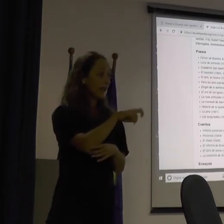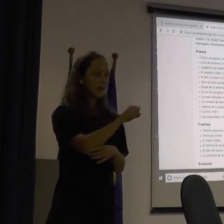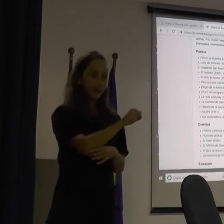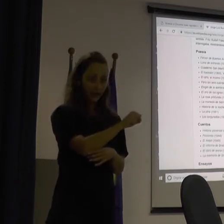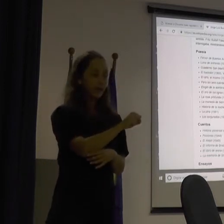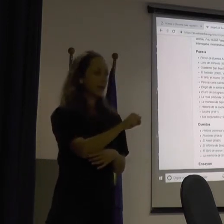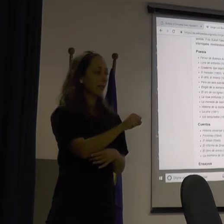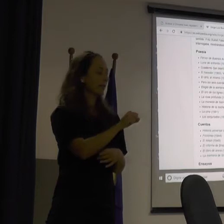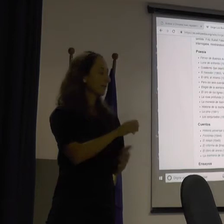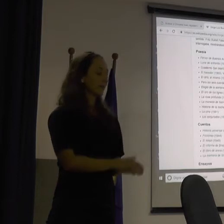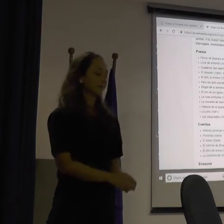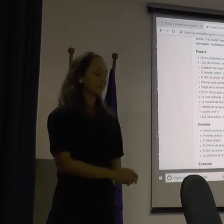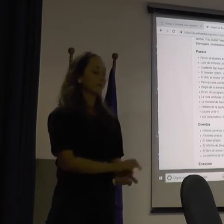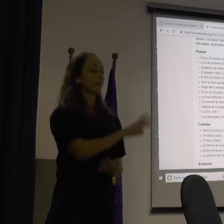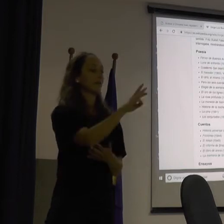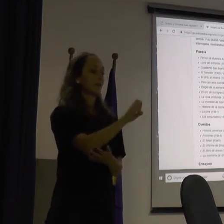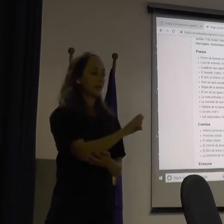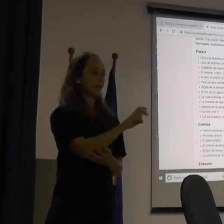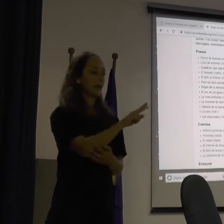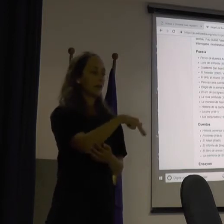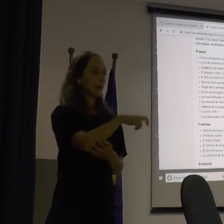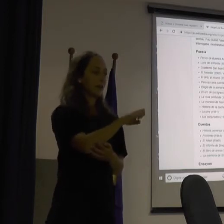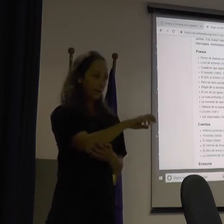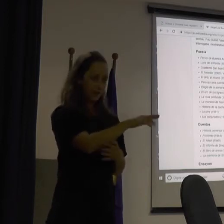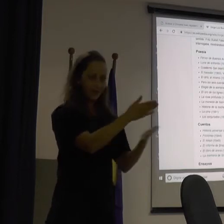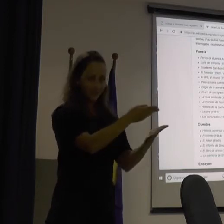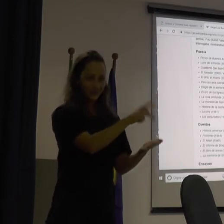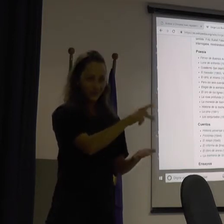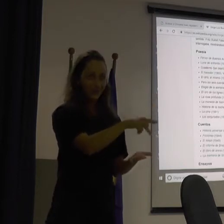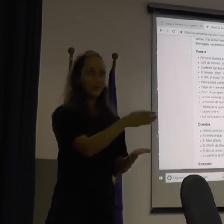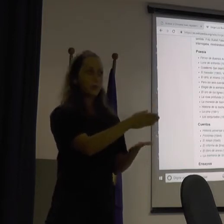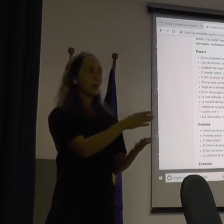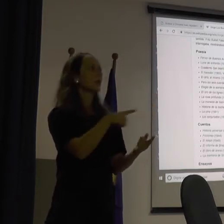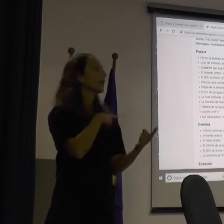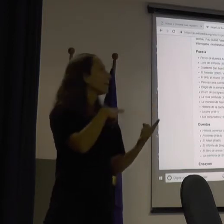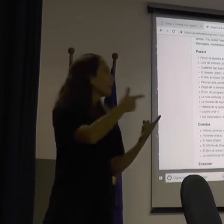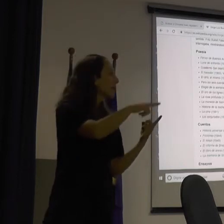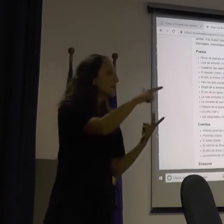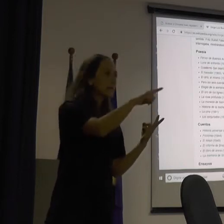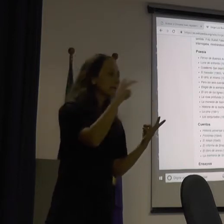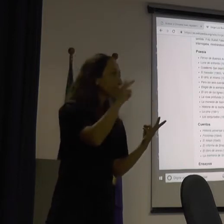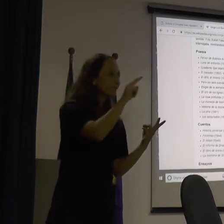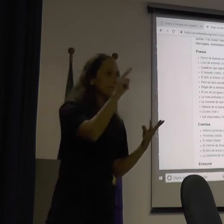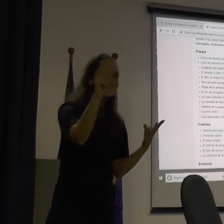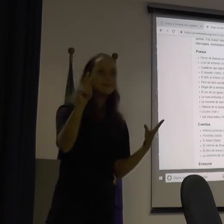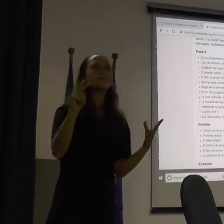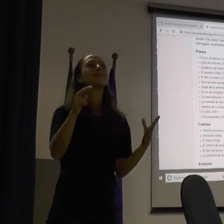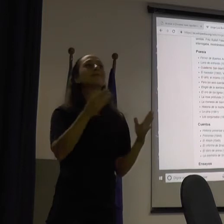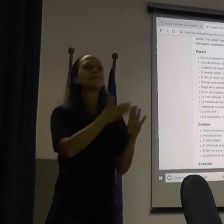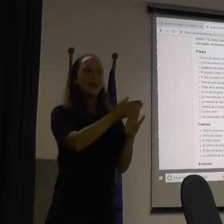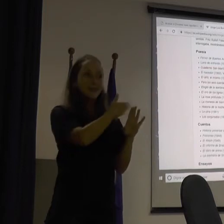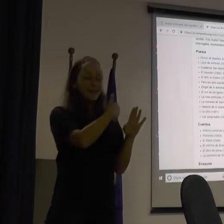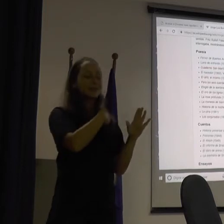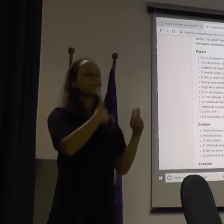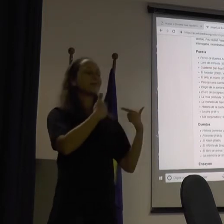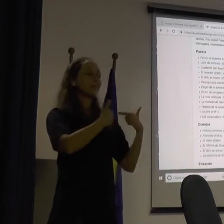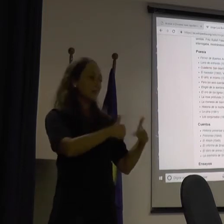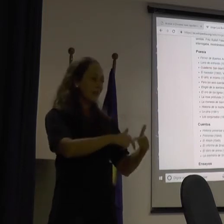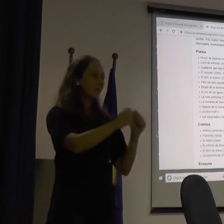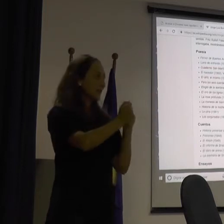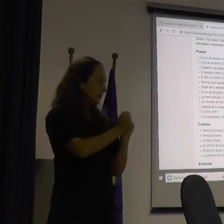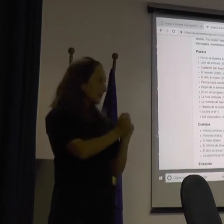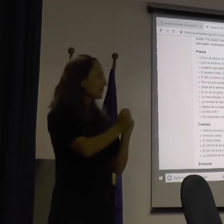Todos que estão aqui, não pode ser um por um porque eu posso esquecer, né? Mas com quem eu trabalhei durante tantas décadas,